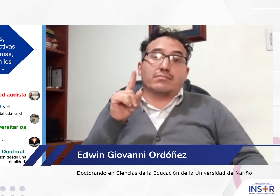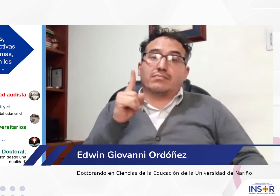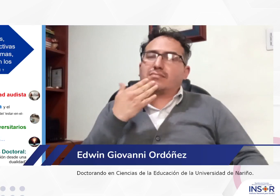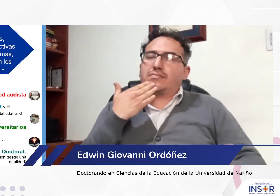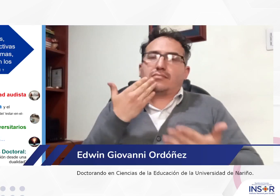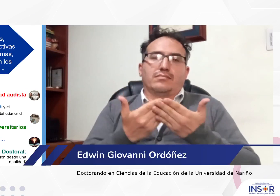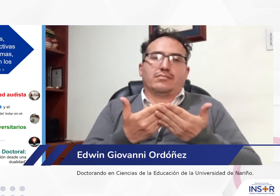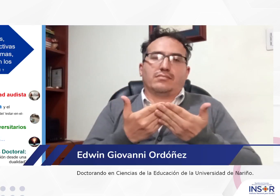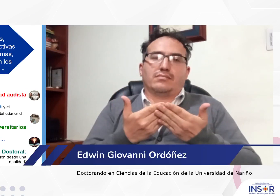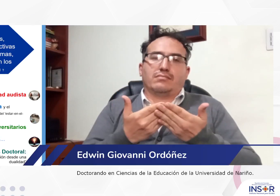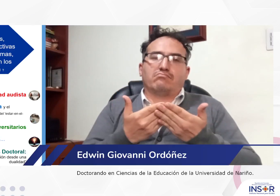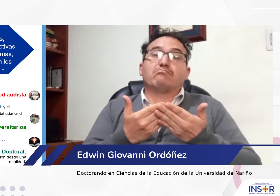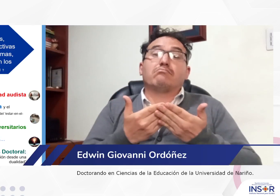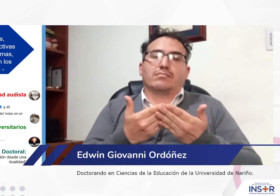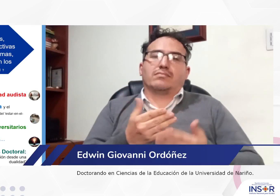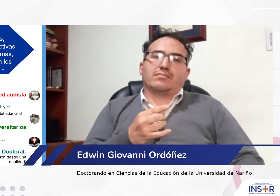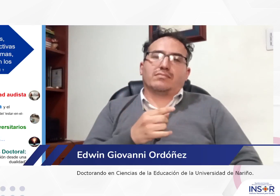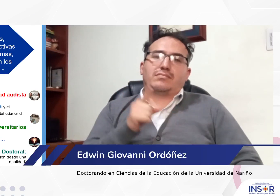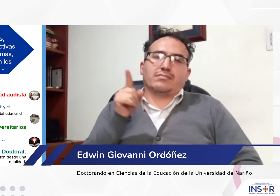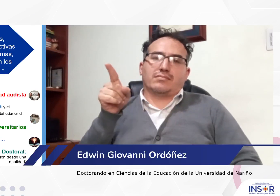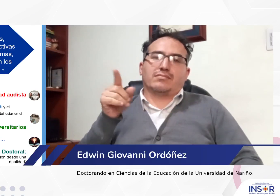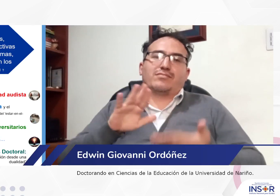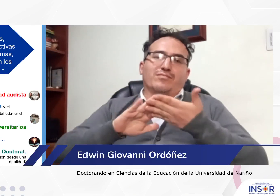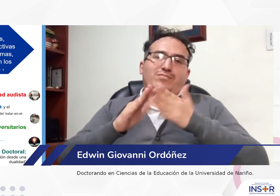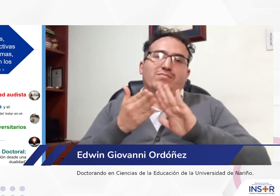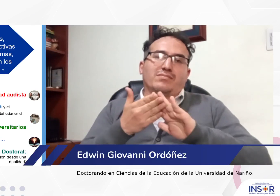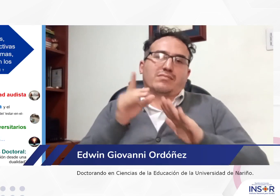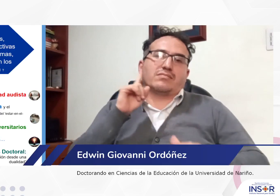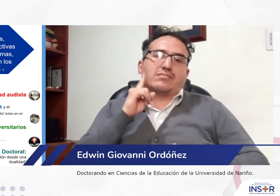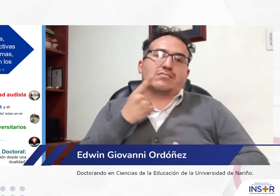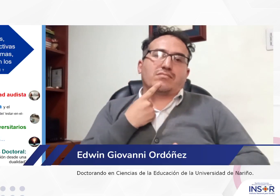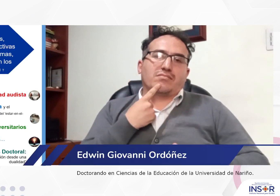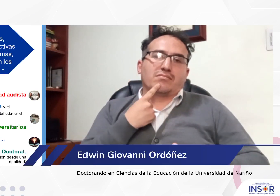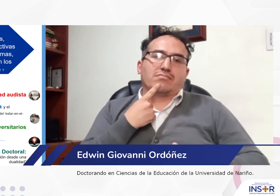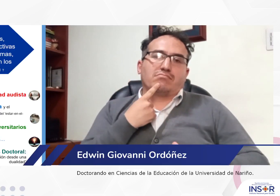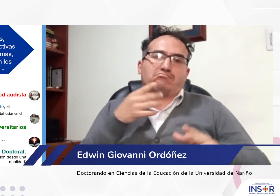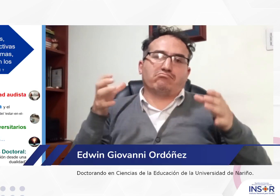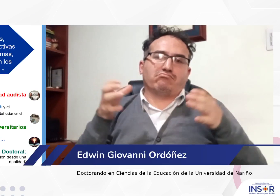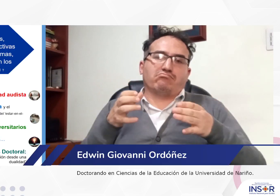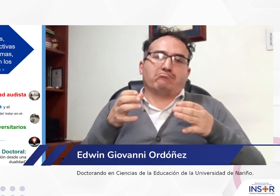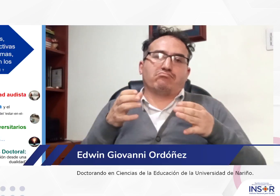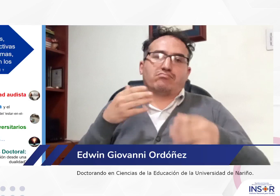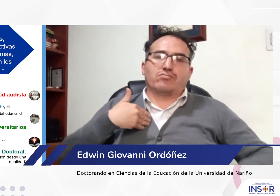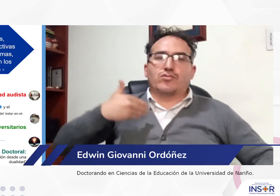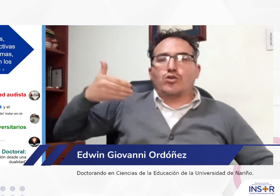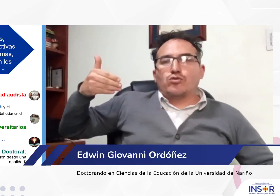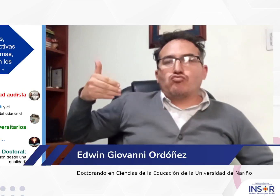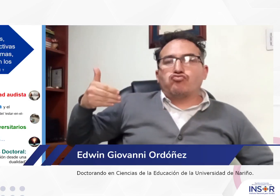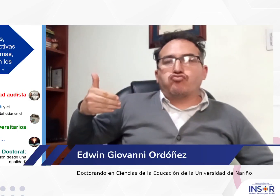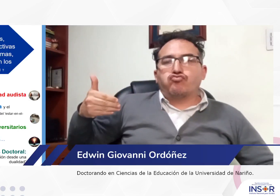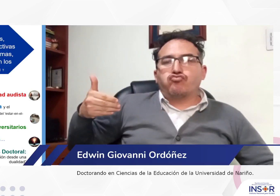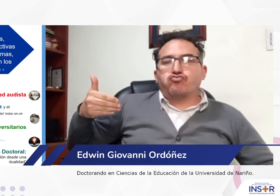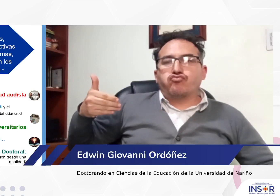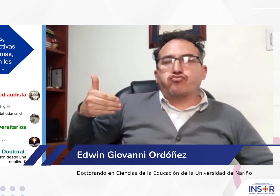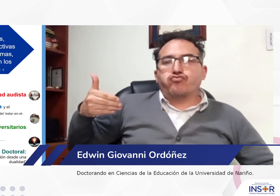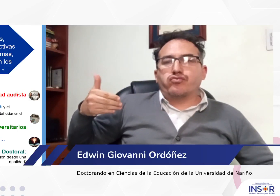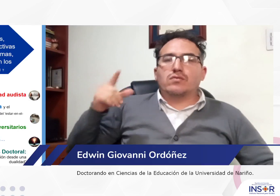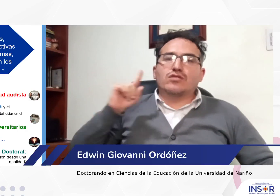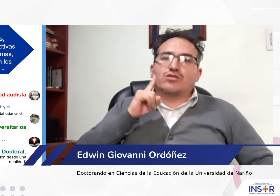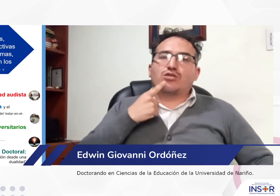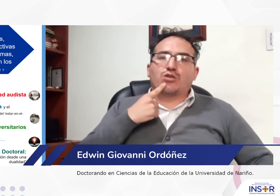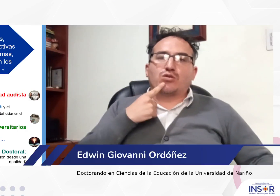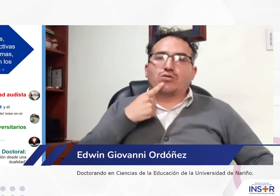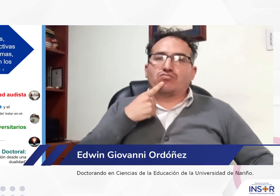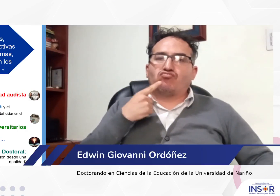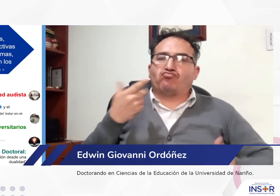Bueno, para esta primera pregunta, las experiencias que han venido enriqueciendo primero nacen de la comunidad sorda. Yo